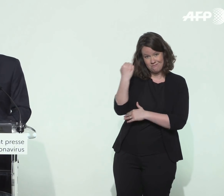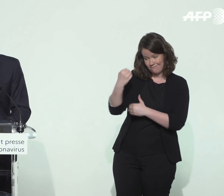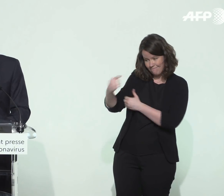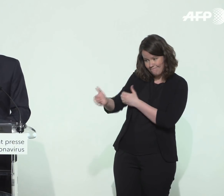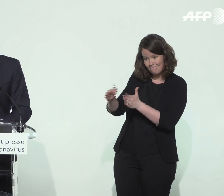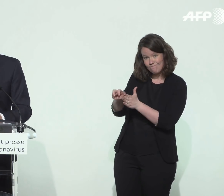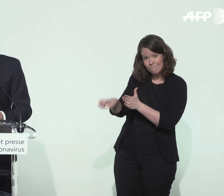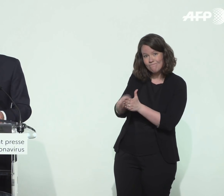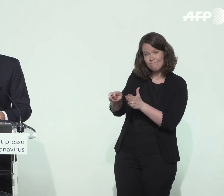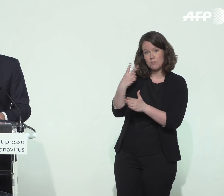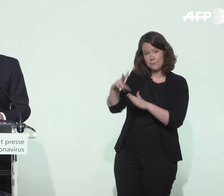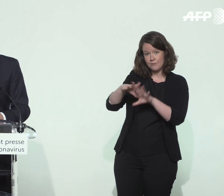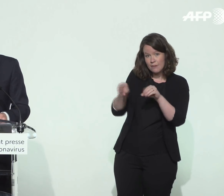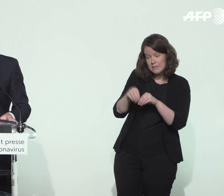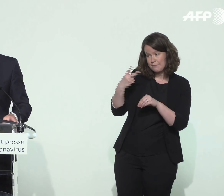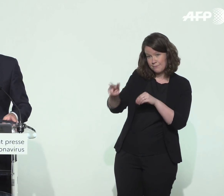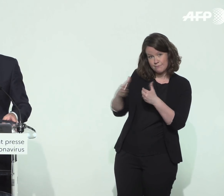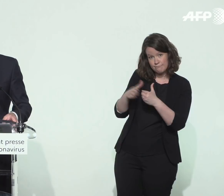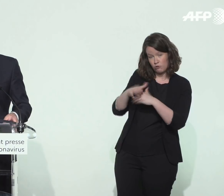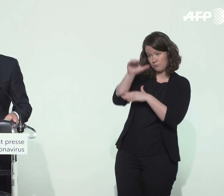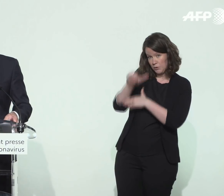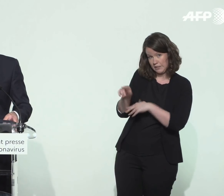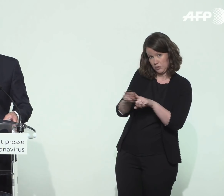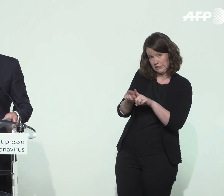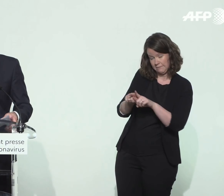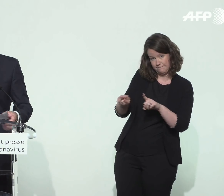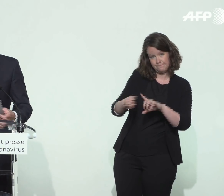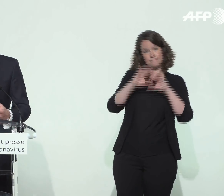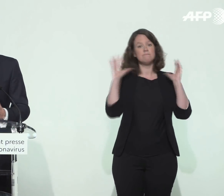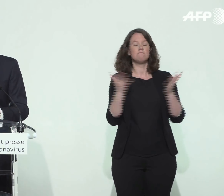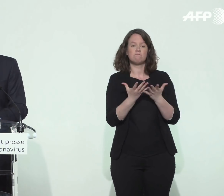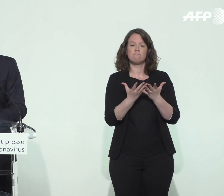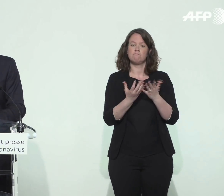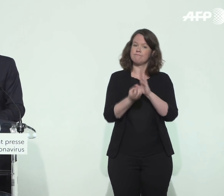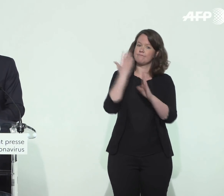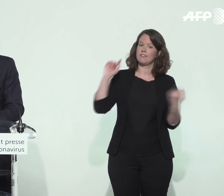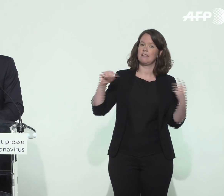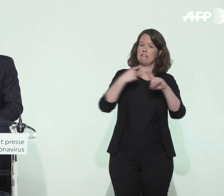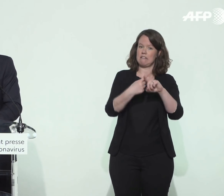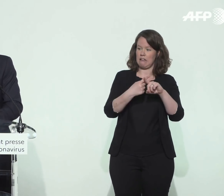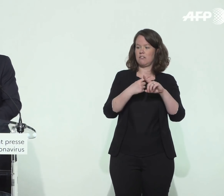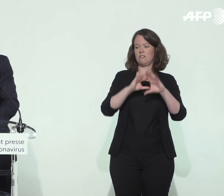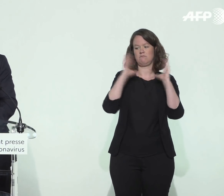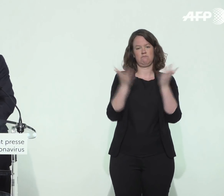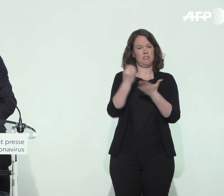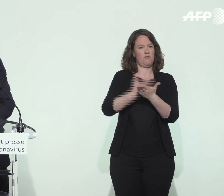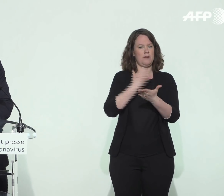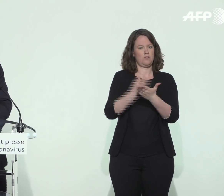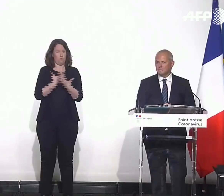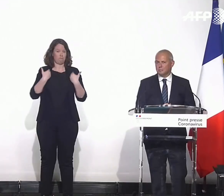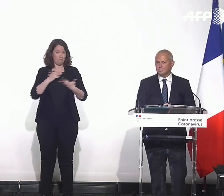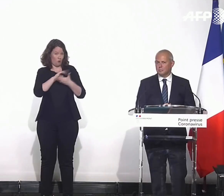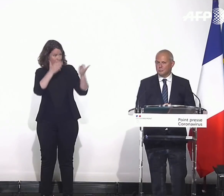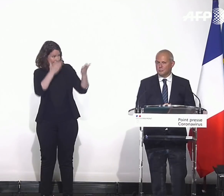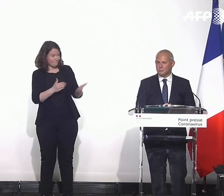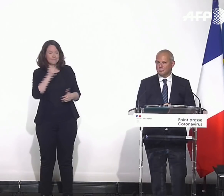à protéger les Français. Voilà les indicateurs et les cartes que je voulais vous présenter ce soir. Je vous laisse maintenant avec le professeur Jérôme